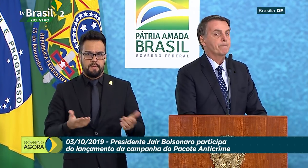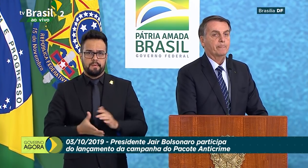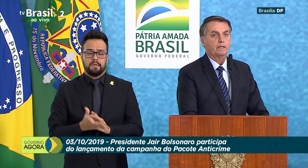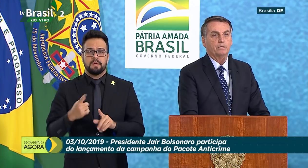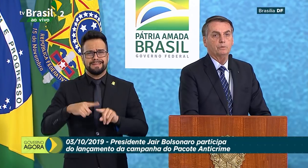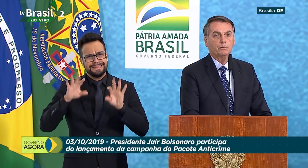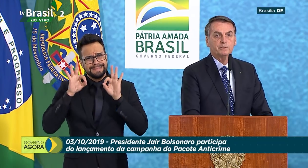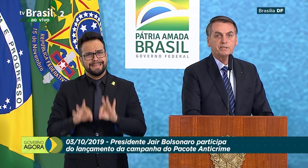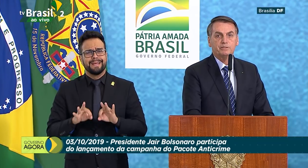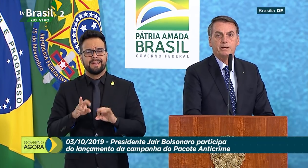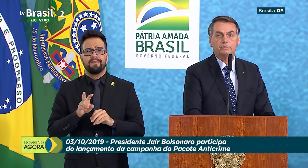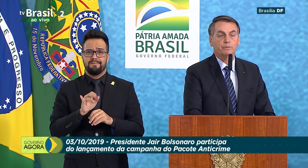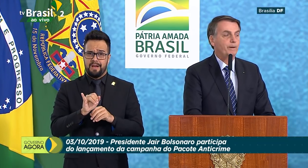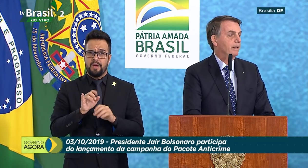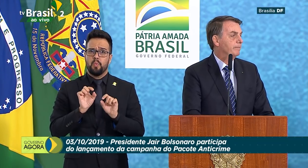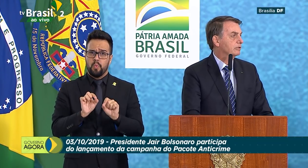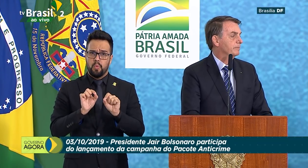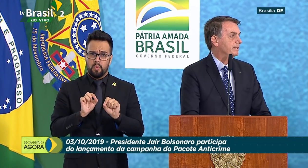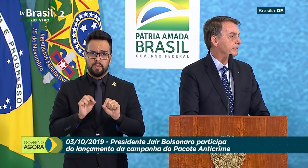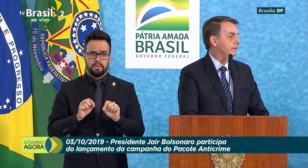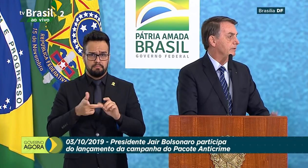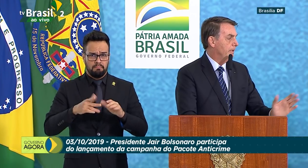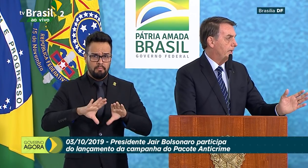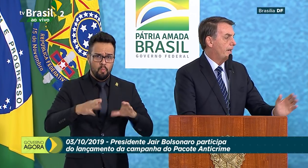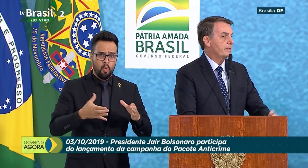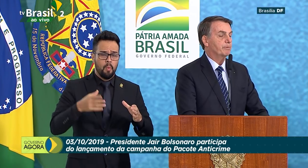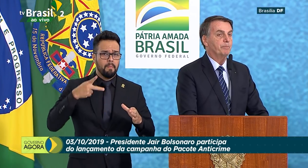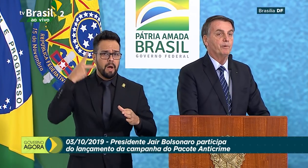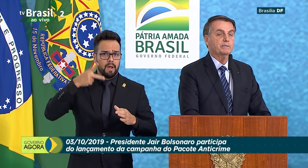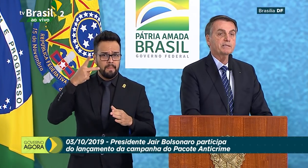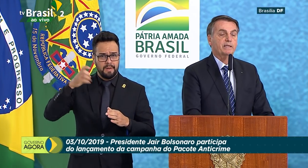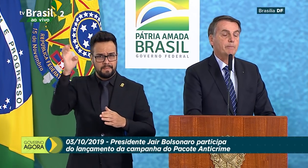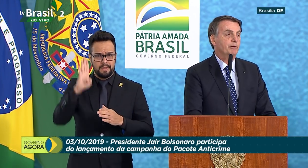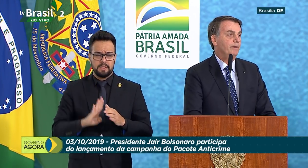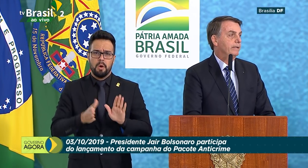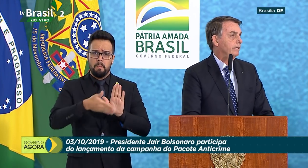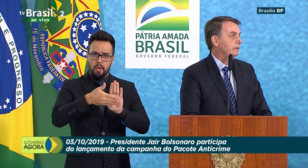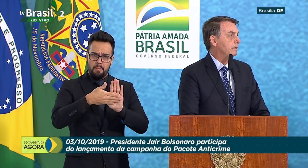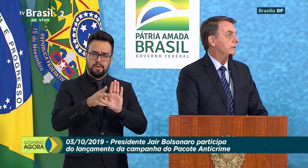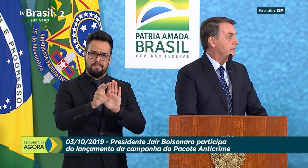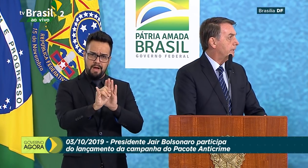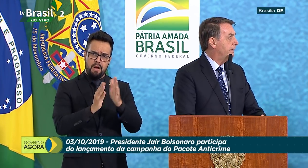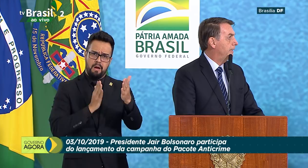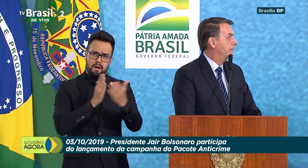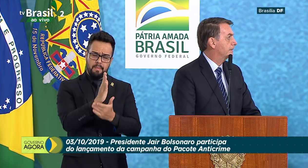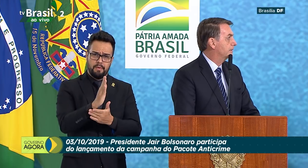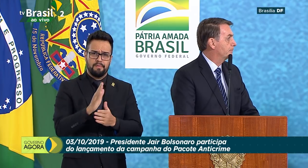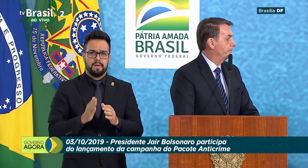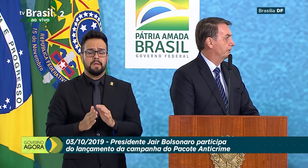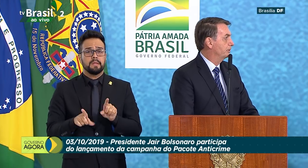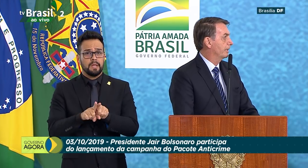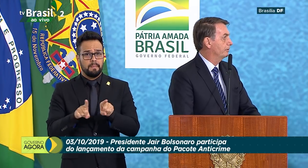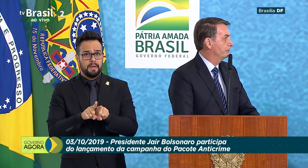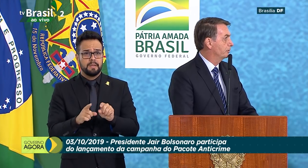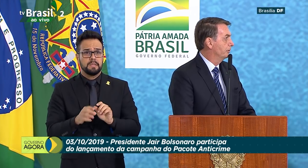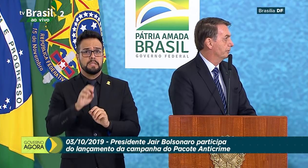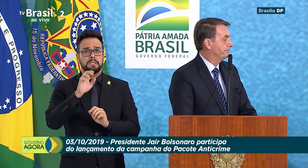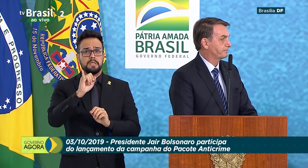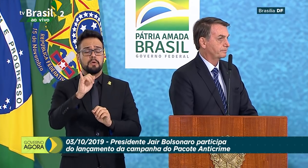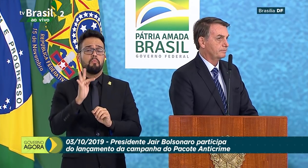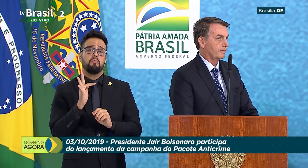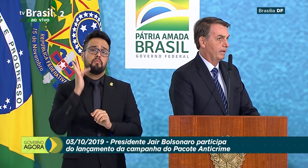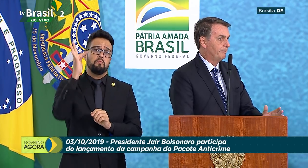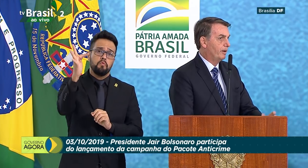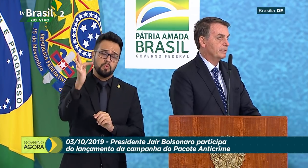haverá o consentimento do Parlamento brasileiro, essa proposta será aprovada e aquele que, porventura, no